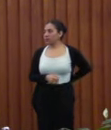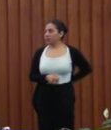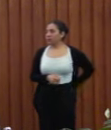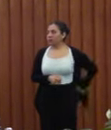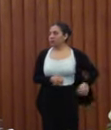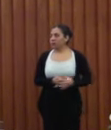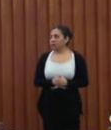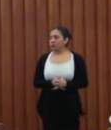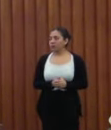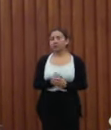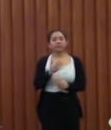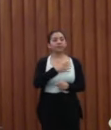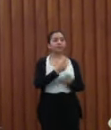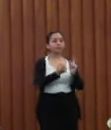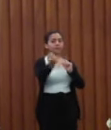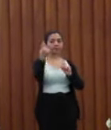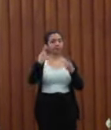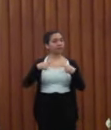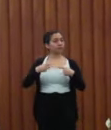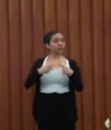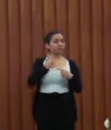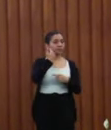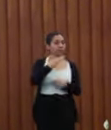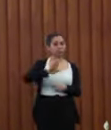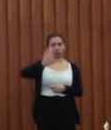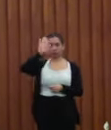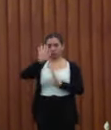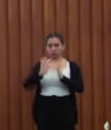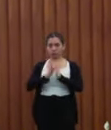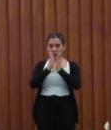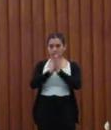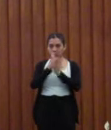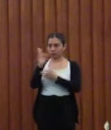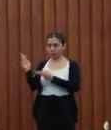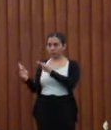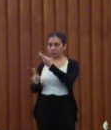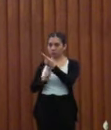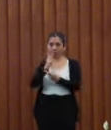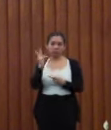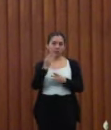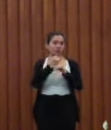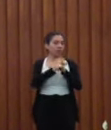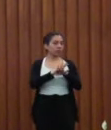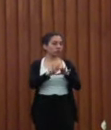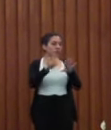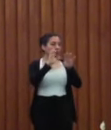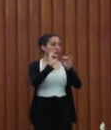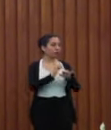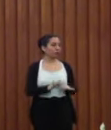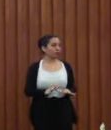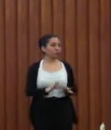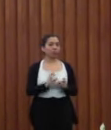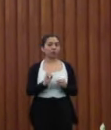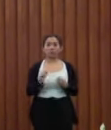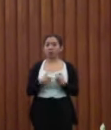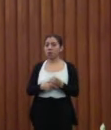Bueno, si alguien tiene algún comentario, pregunta sobre el informe, sobre la plataforma.